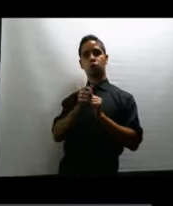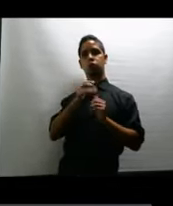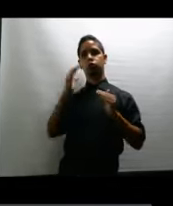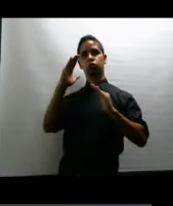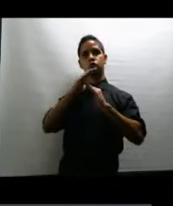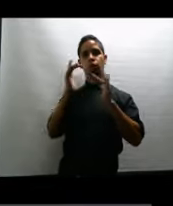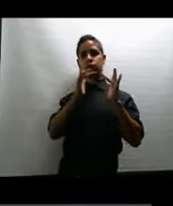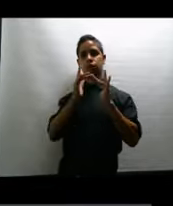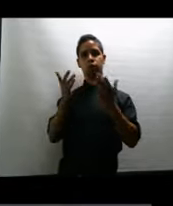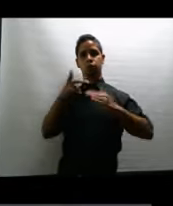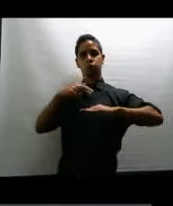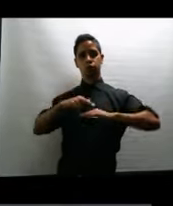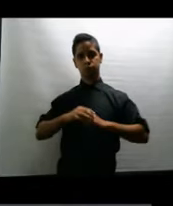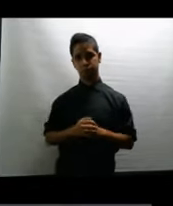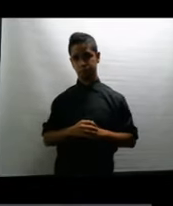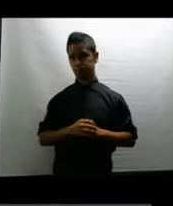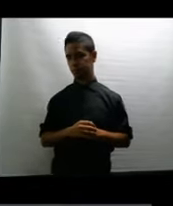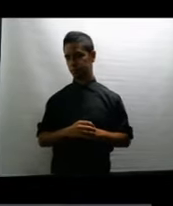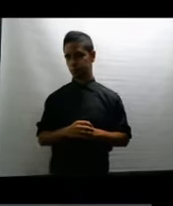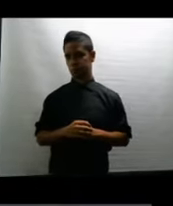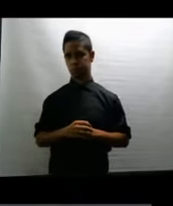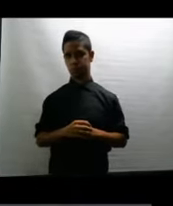Puerto Rico.